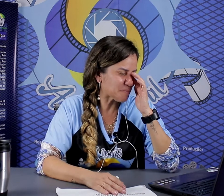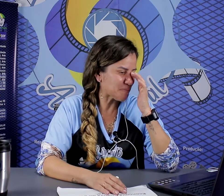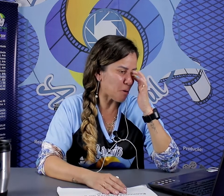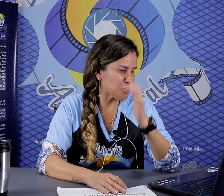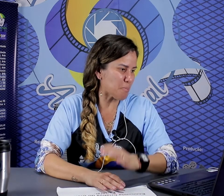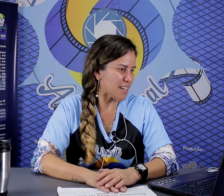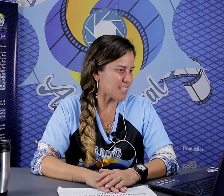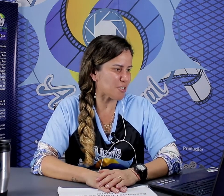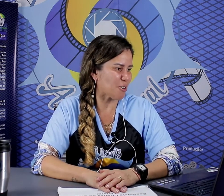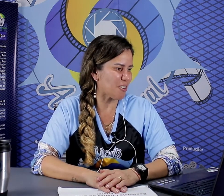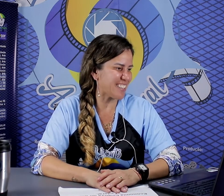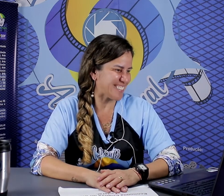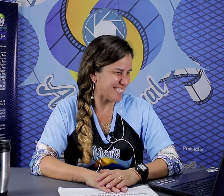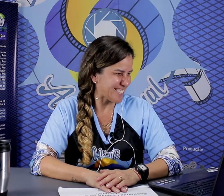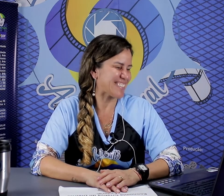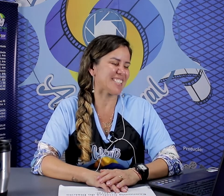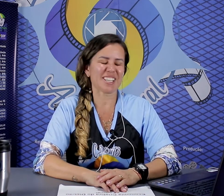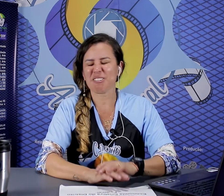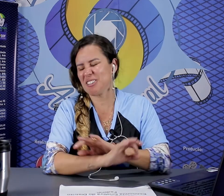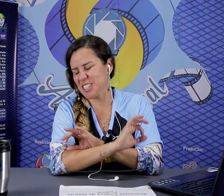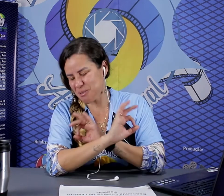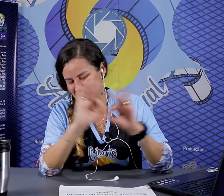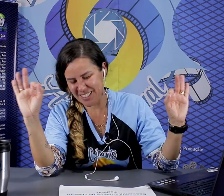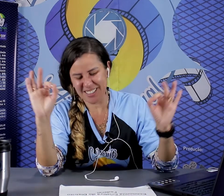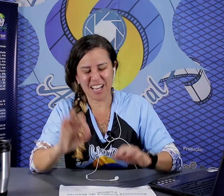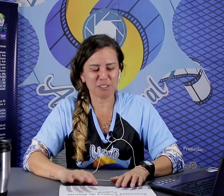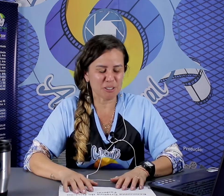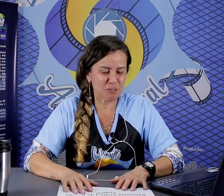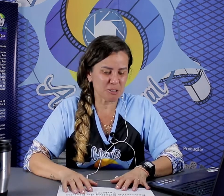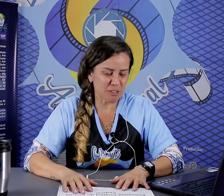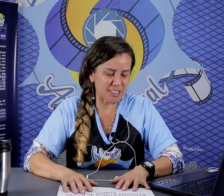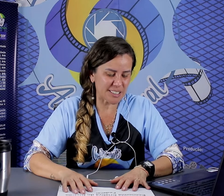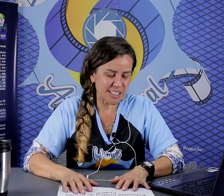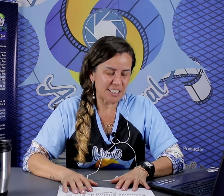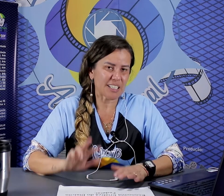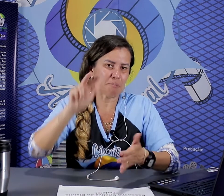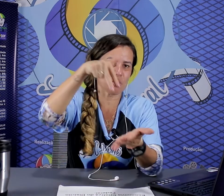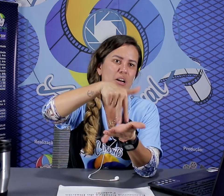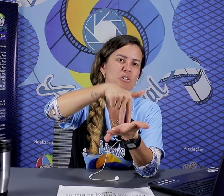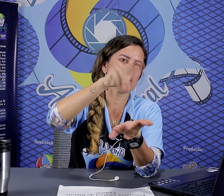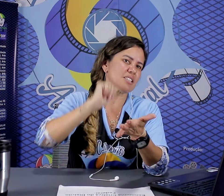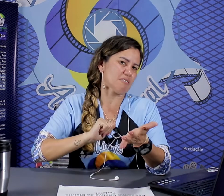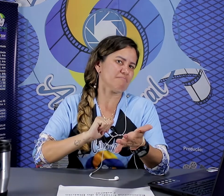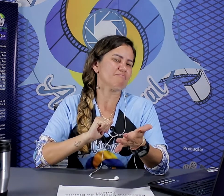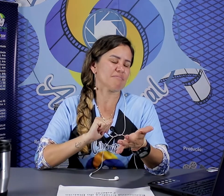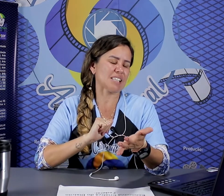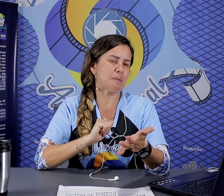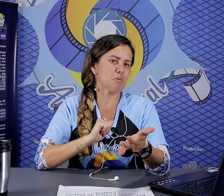Bom demais a história. Isso é ótimo. Adoro quando eles protagonizam, sabe? Quando